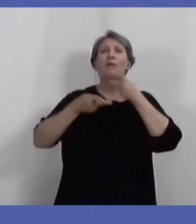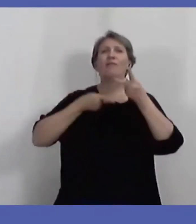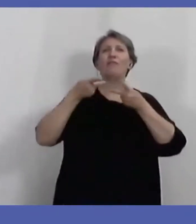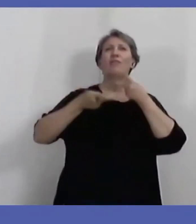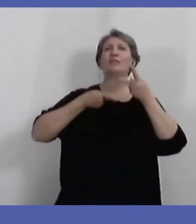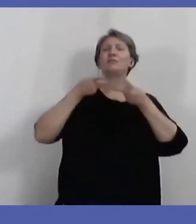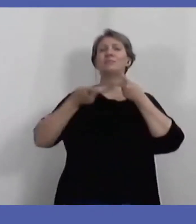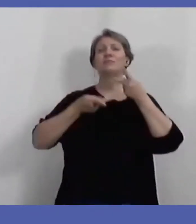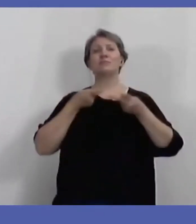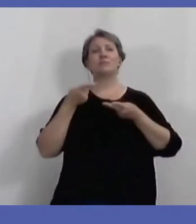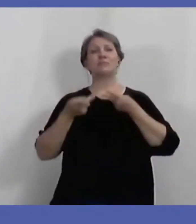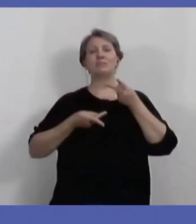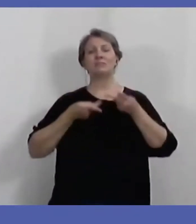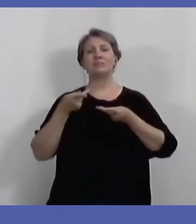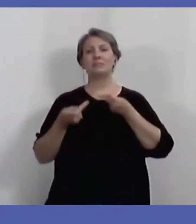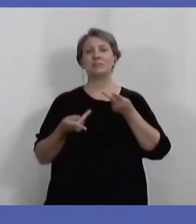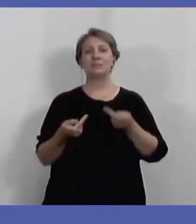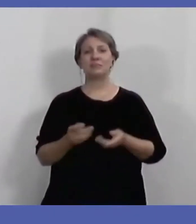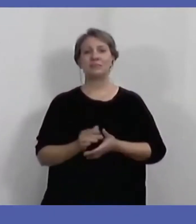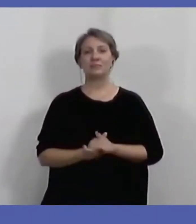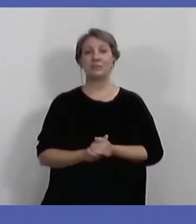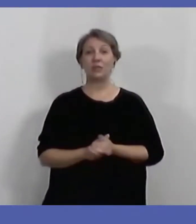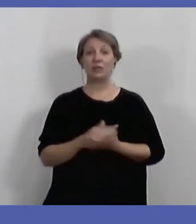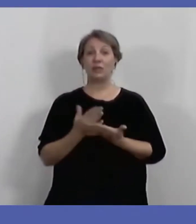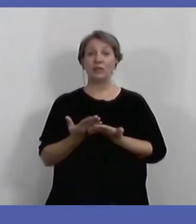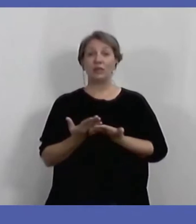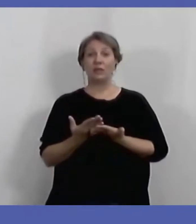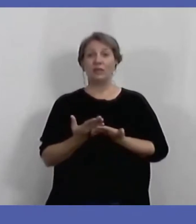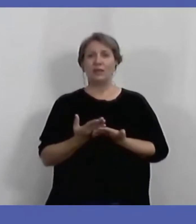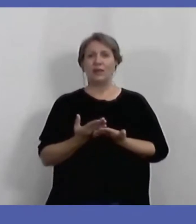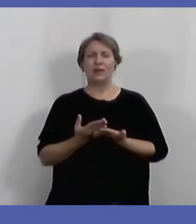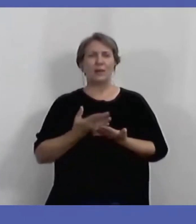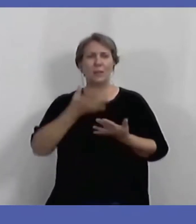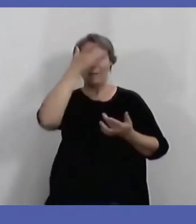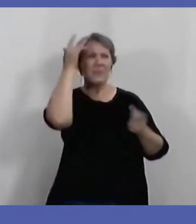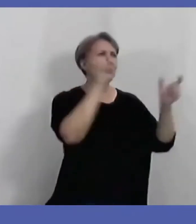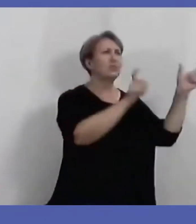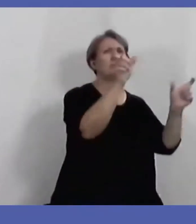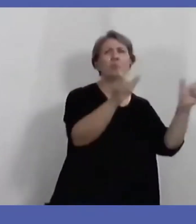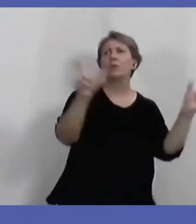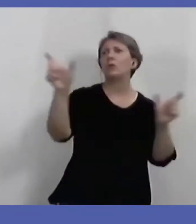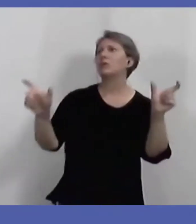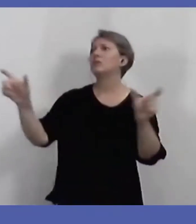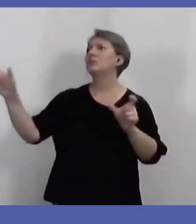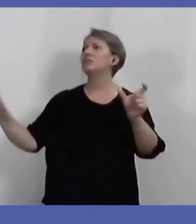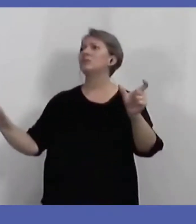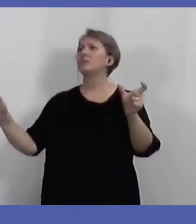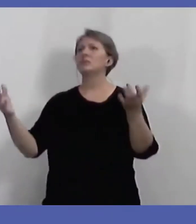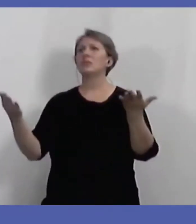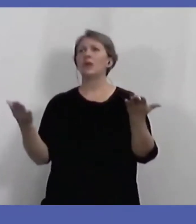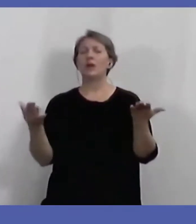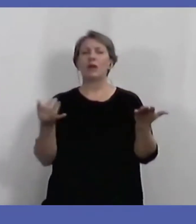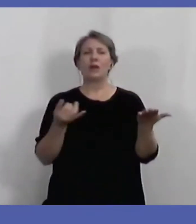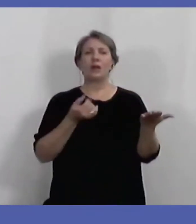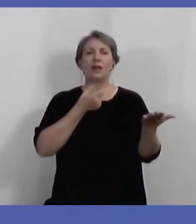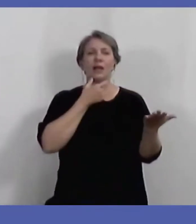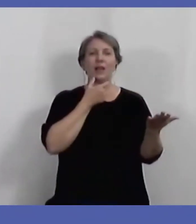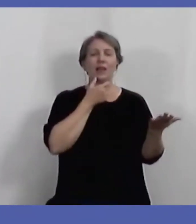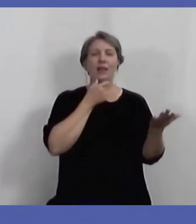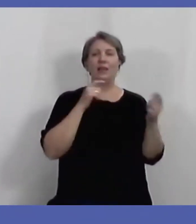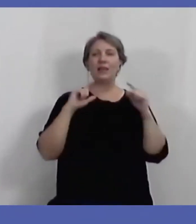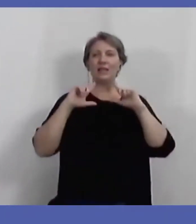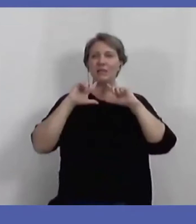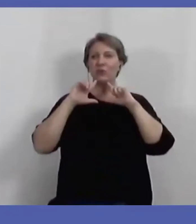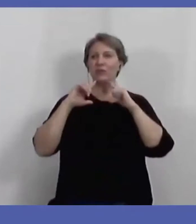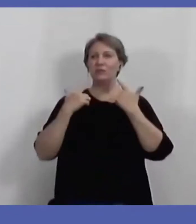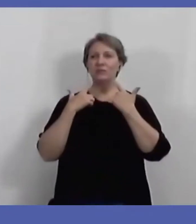E todos os seus ouvintes ouviam falar na sua própria língua materna. Aí então Pedro levantou e